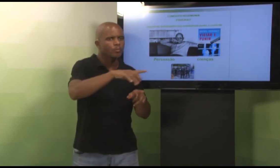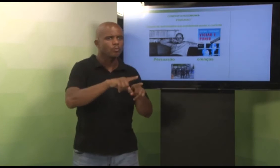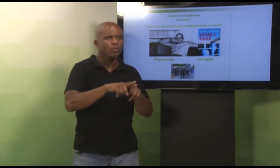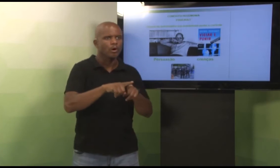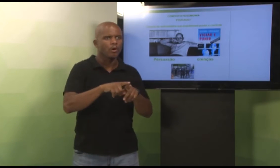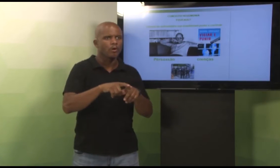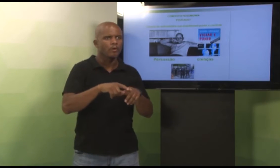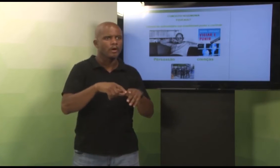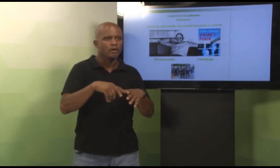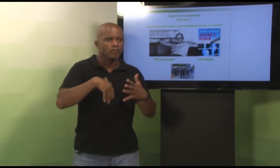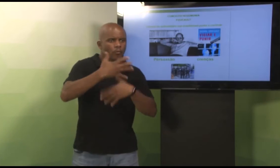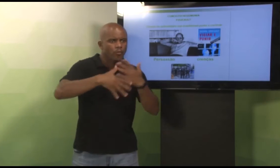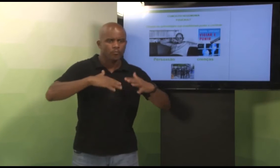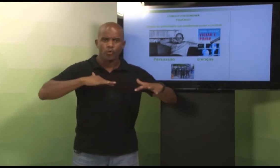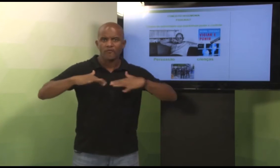E essa é a proposta de Foucault.